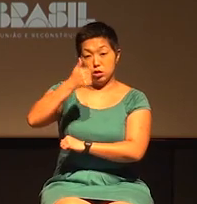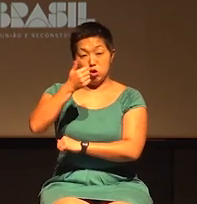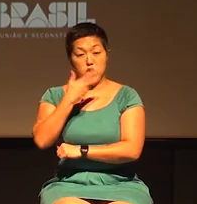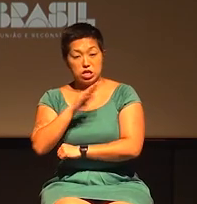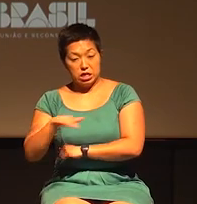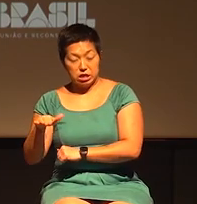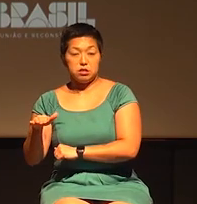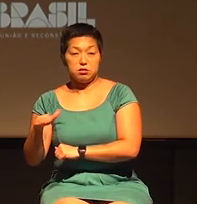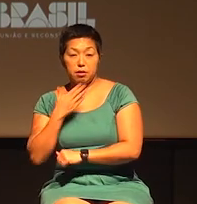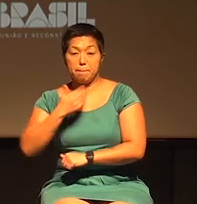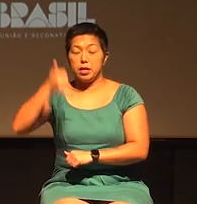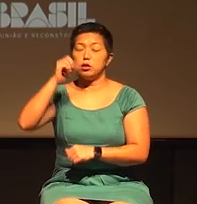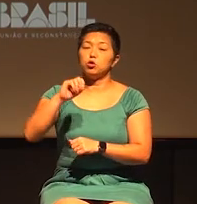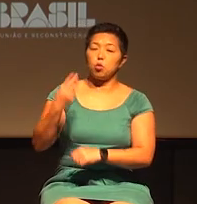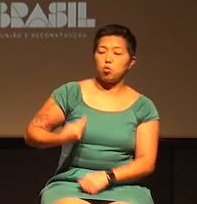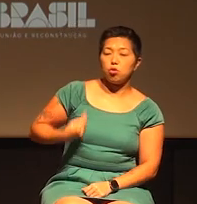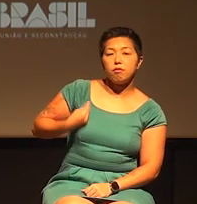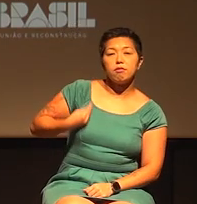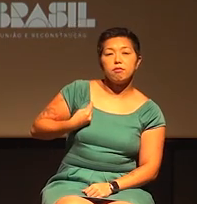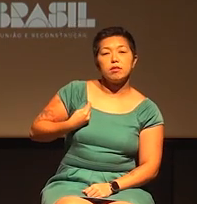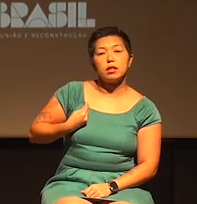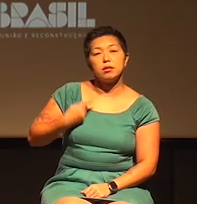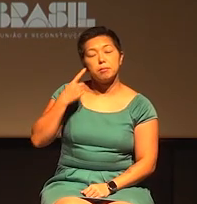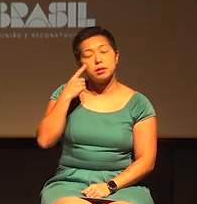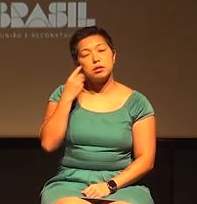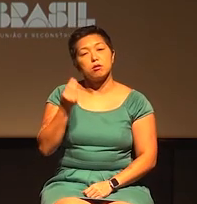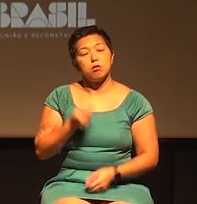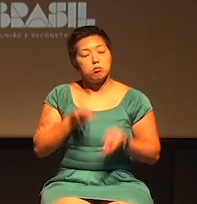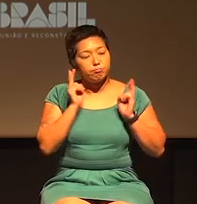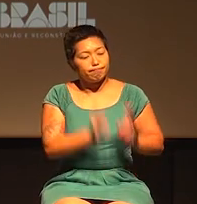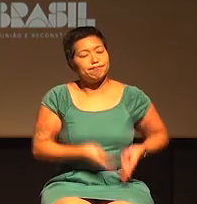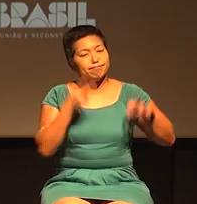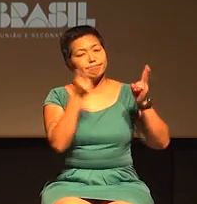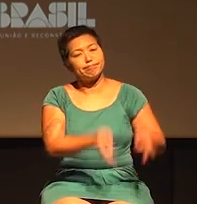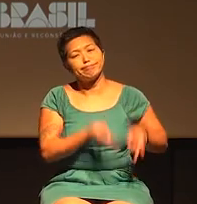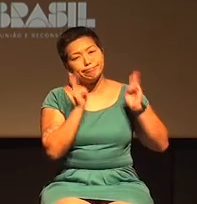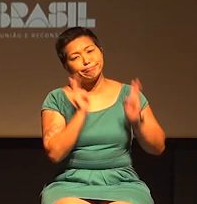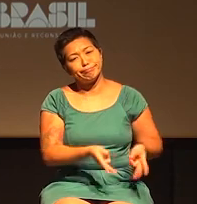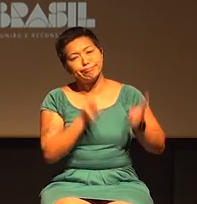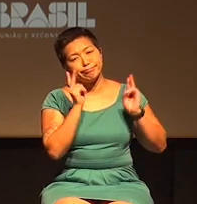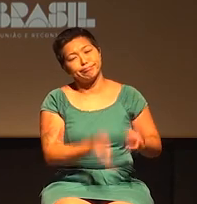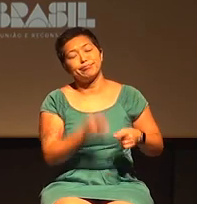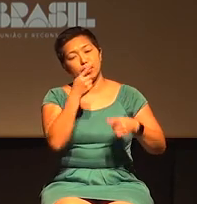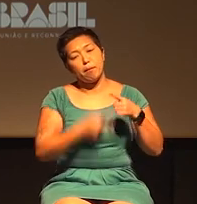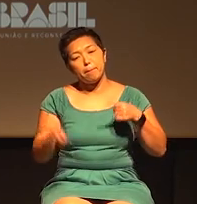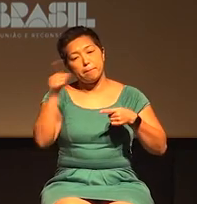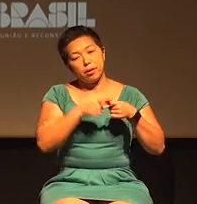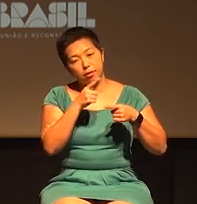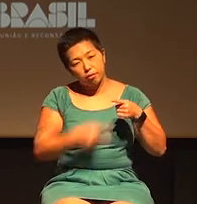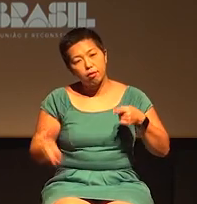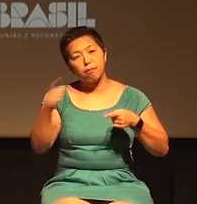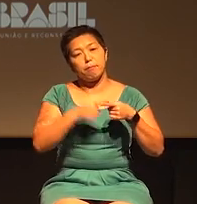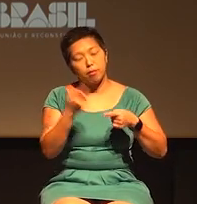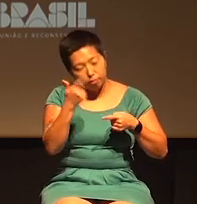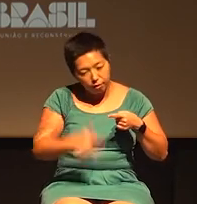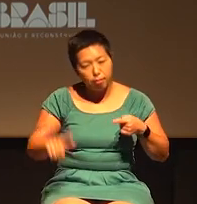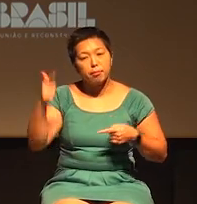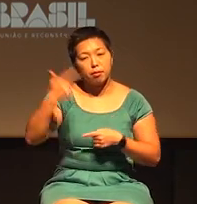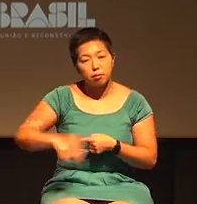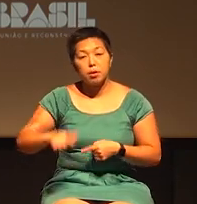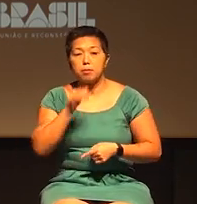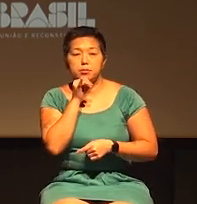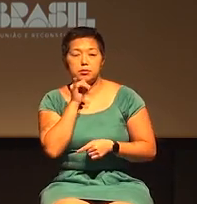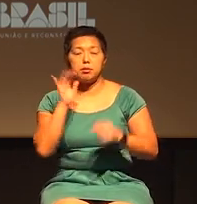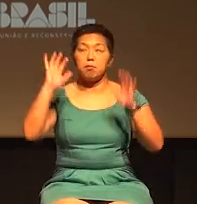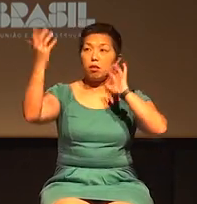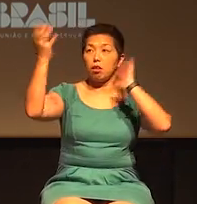crianças ou ou a gente tá vivendo dentro da sindemia né que que a que tem nos alertado né das questões climáticas ou seja